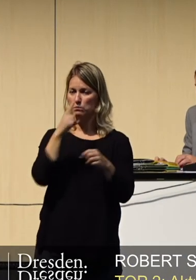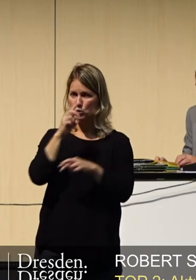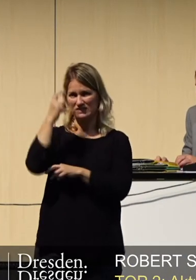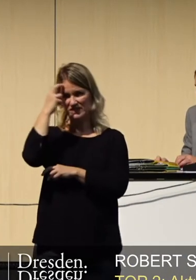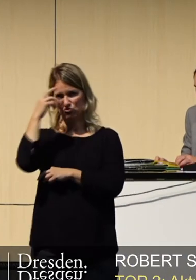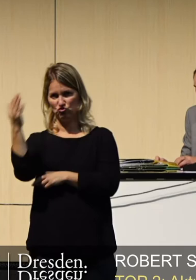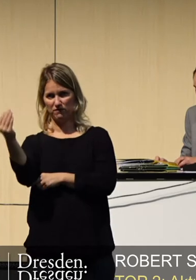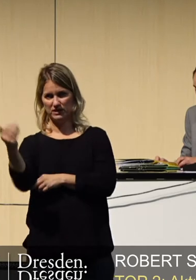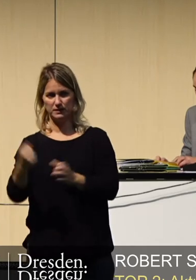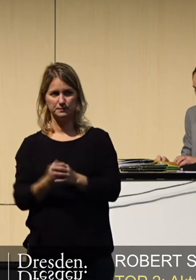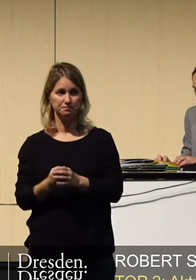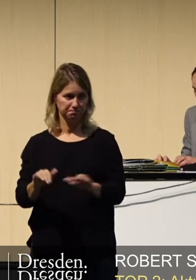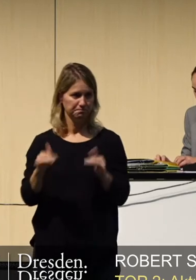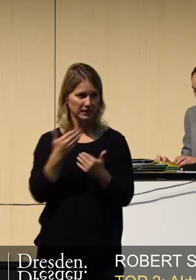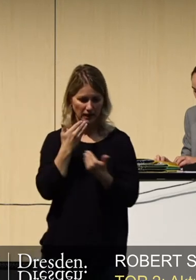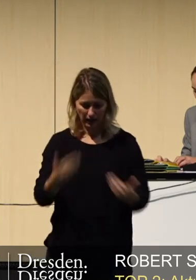Vielen Dank.